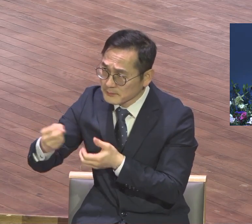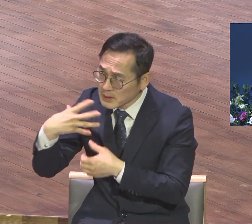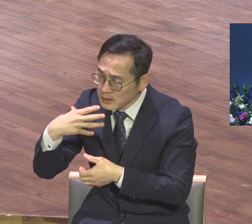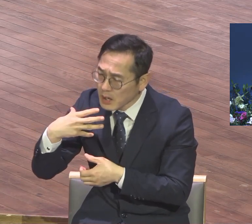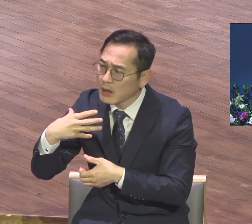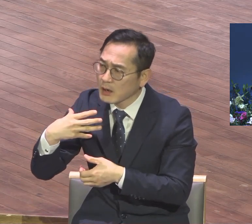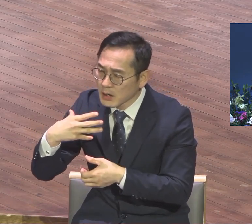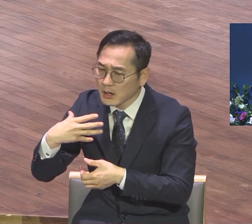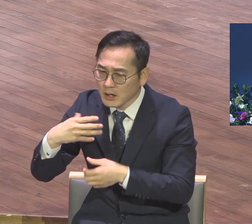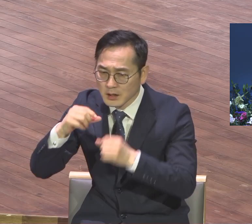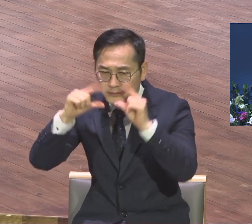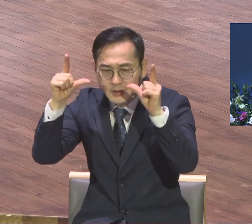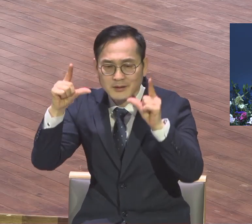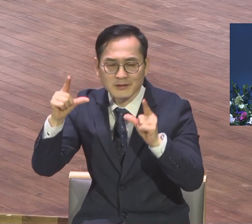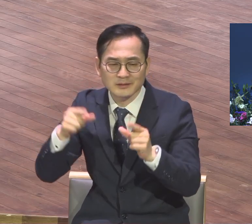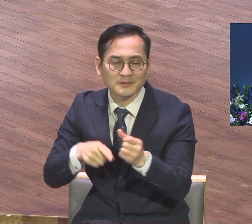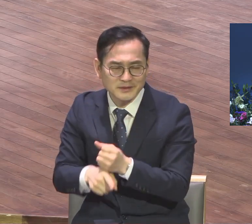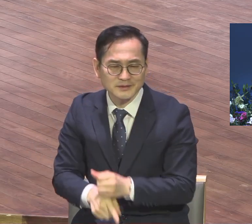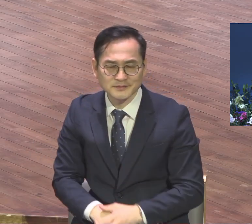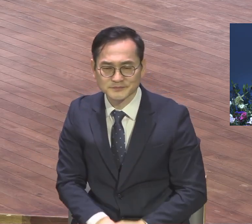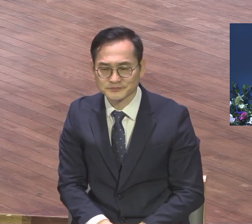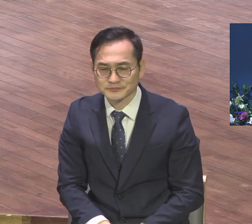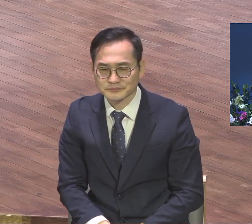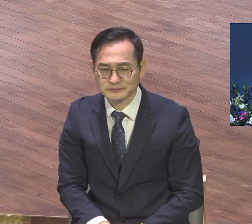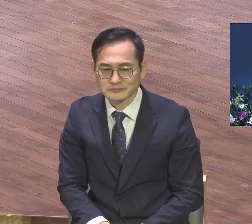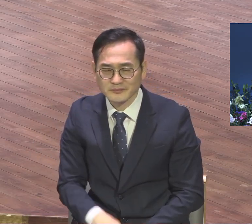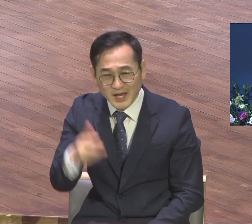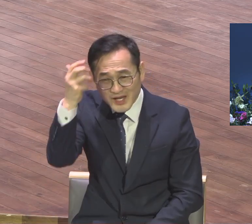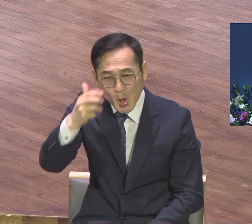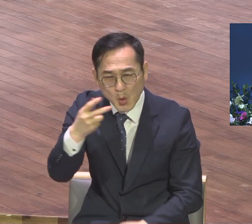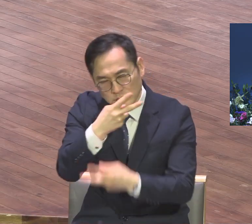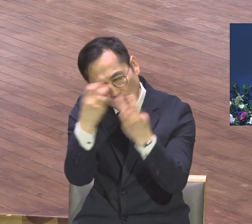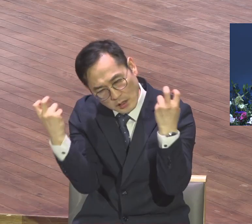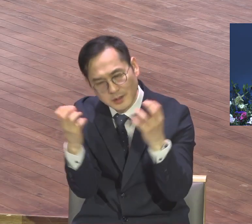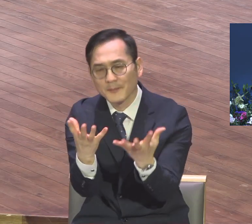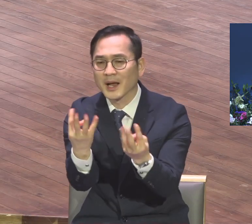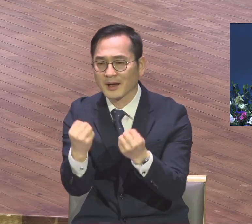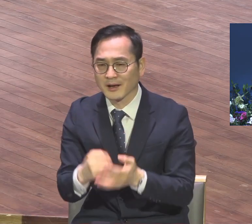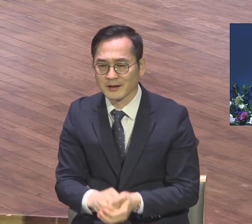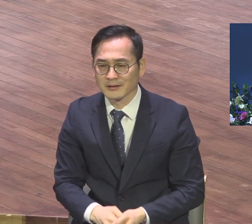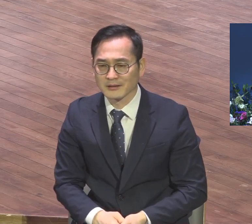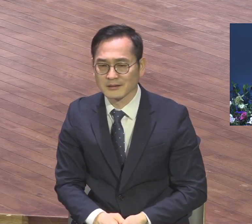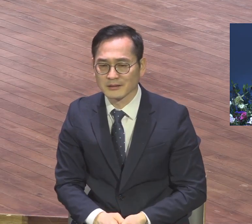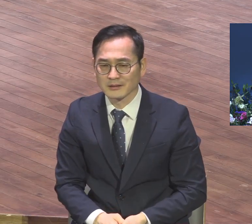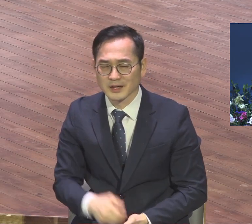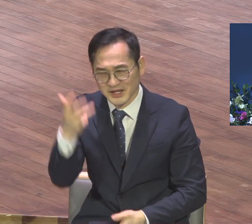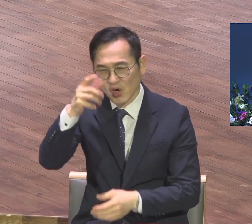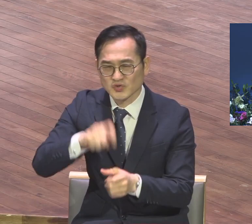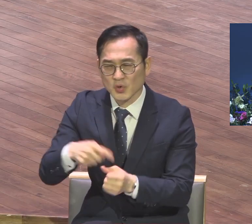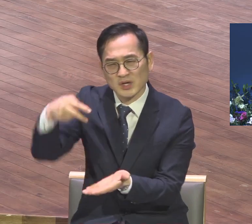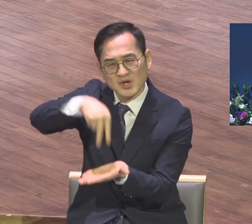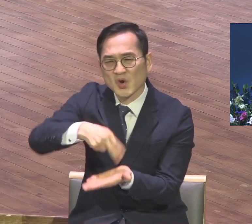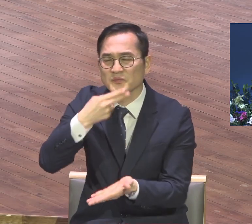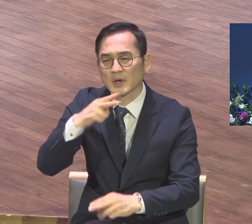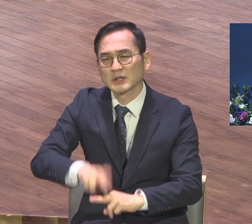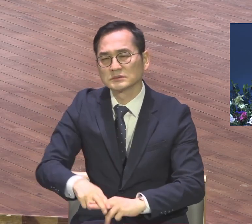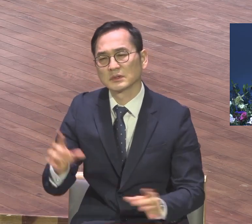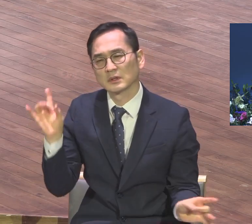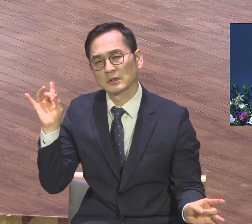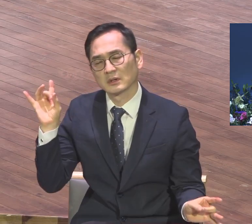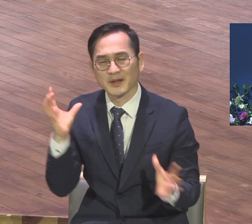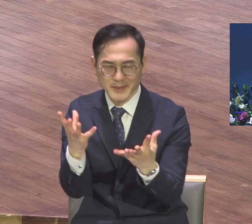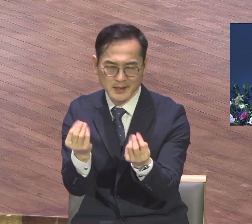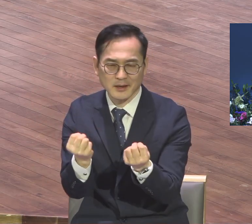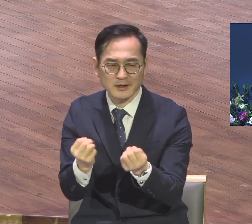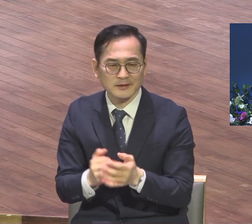되겠다. 잠자고 있는 분들이 많아요. 앉아있는 분들 많아요. 영적으로 말씀하고 있습니다.